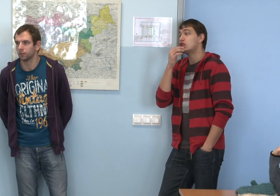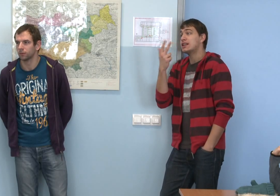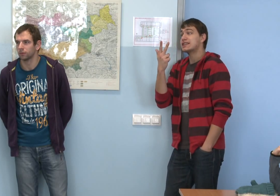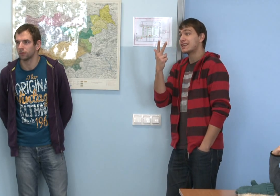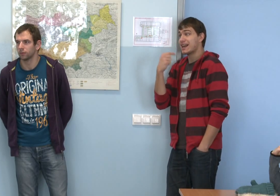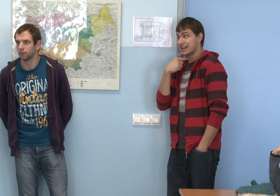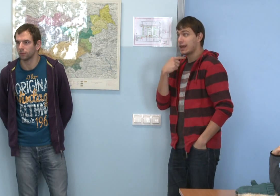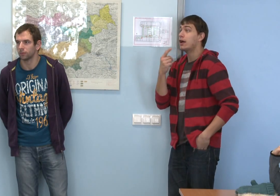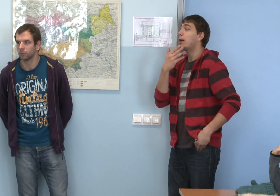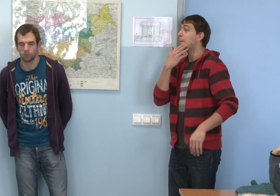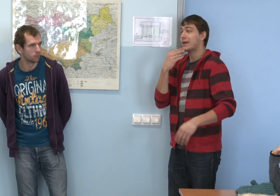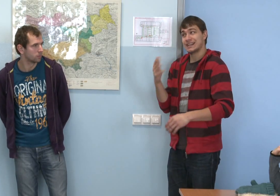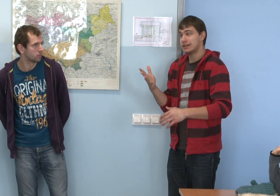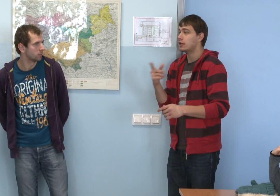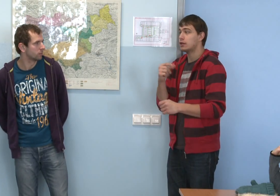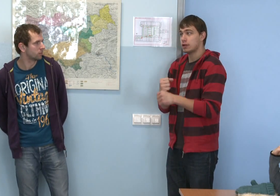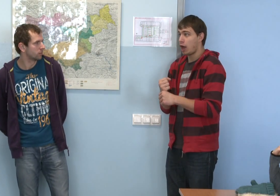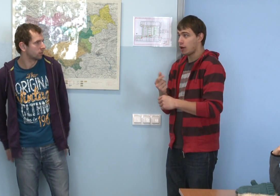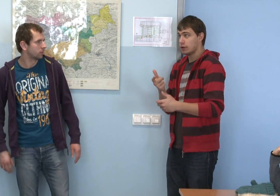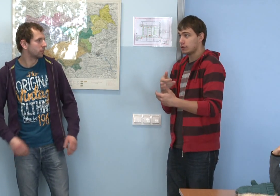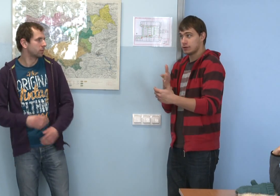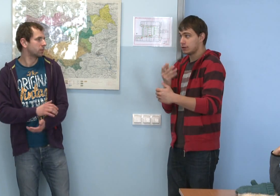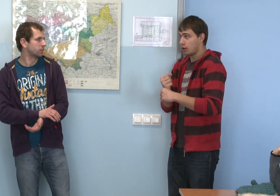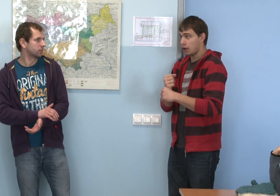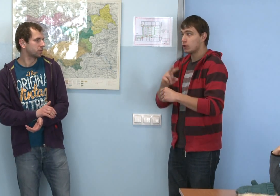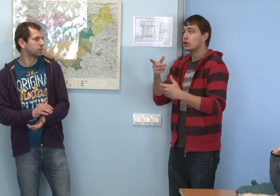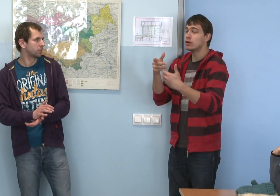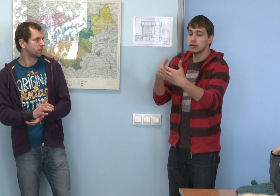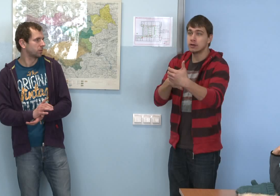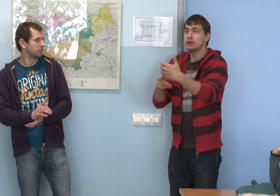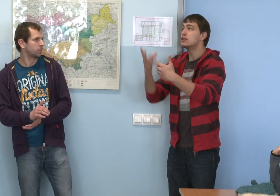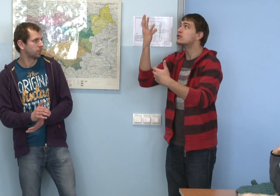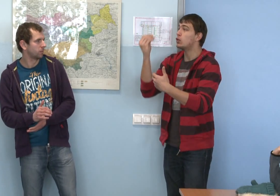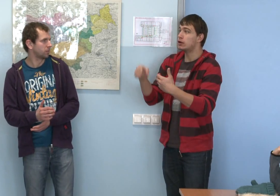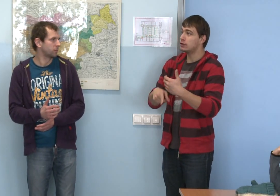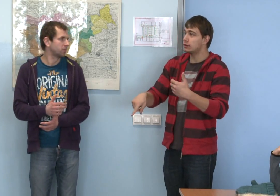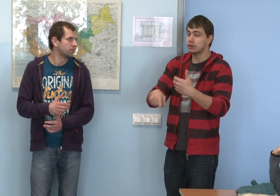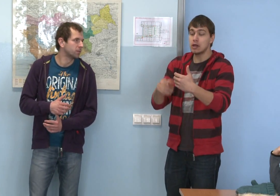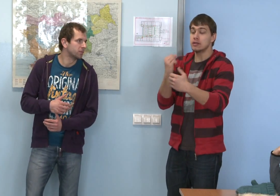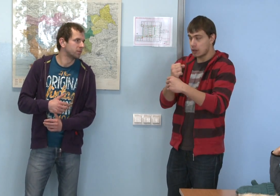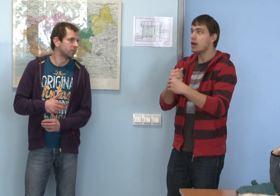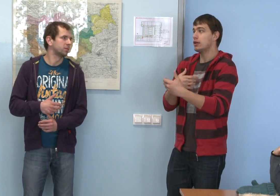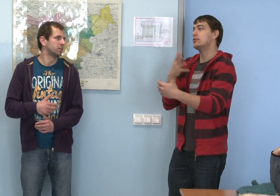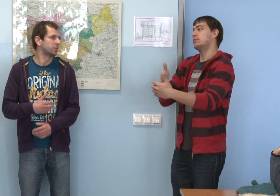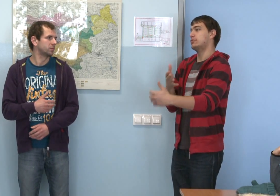kamero. Tako. Če pa je brez tega signala 3G, pa tale UMTS, kot oni reče, UMTS, ne